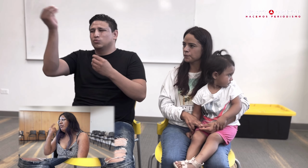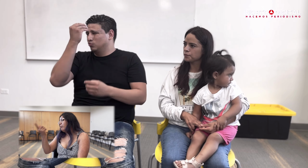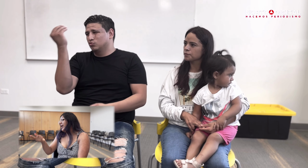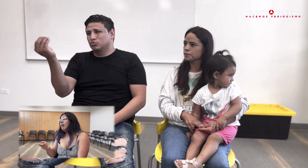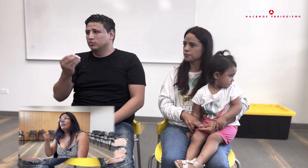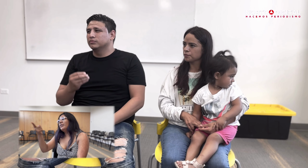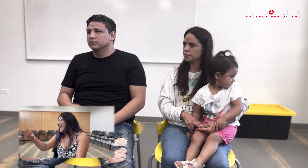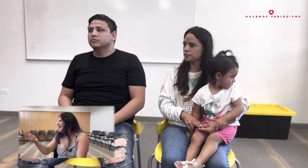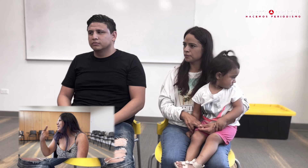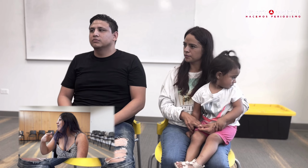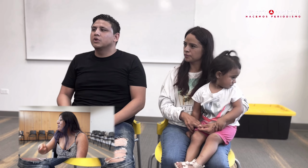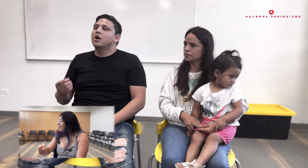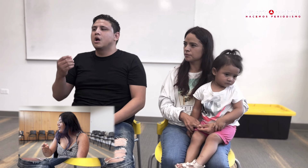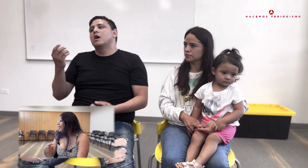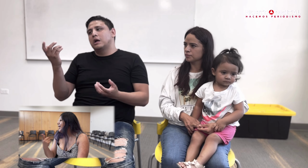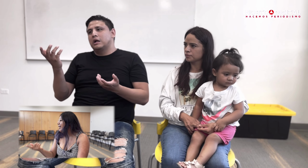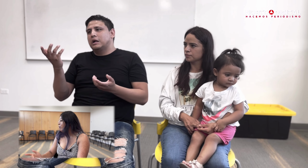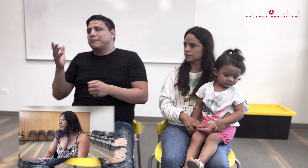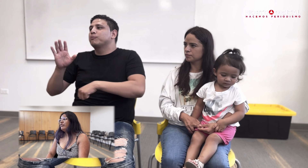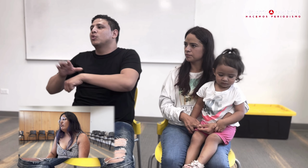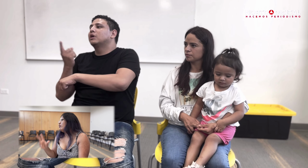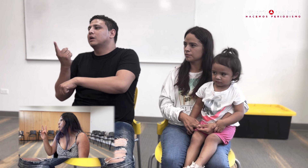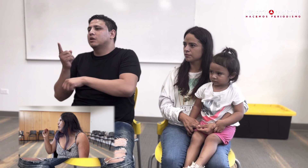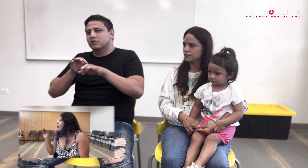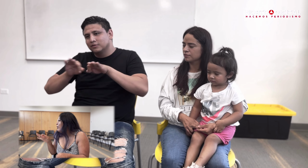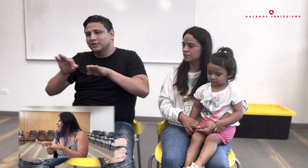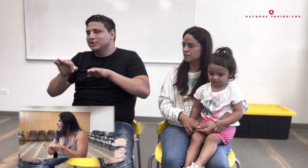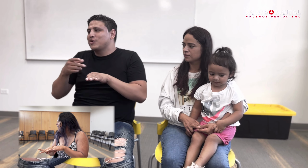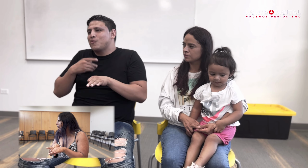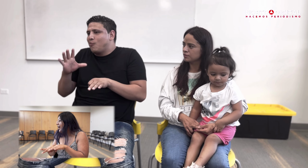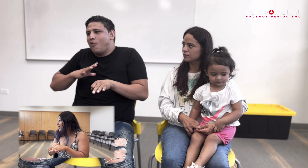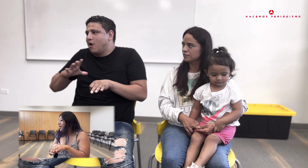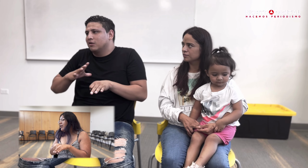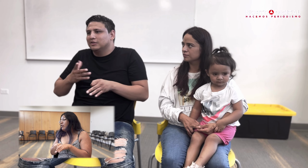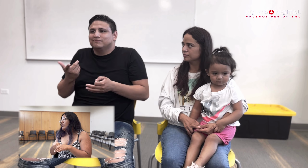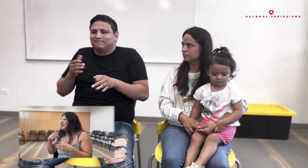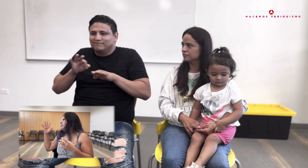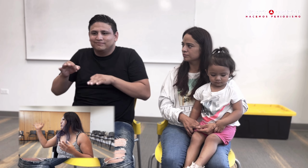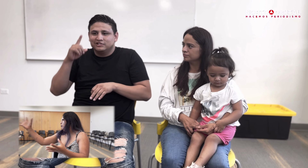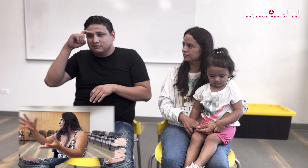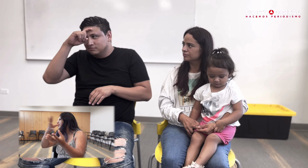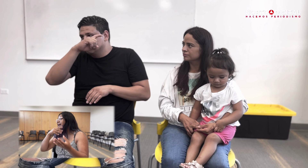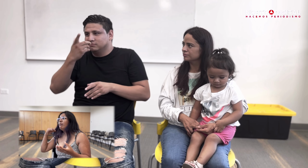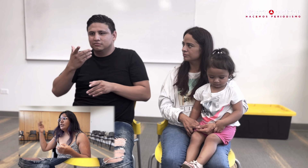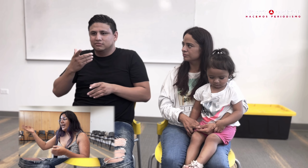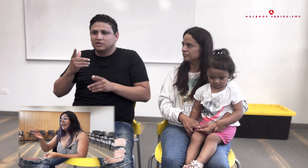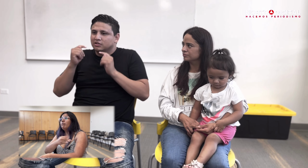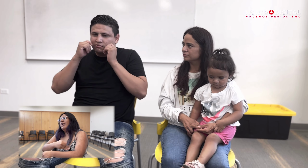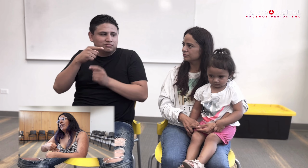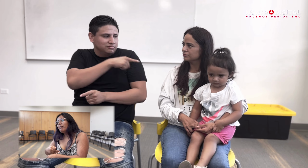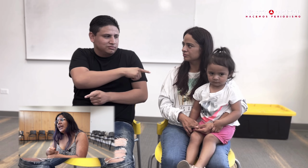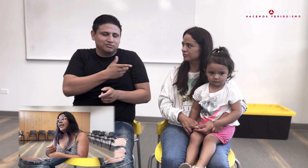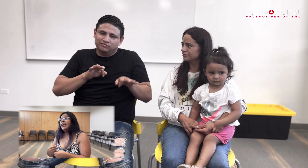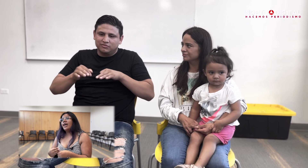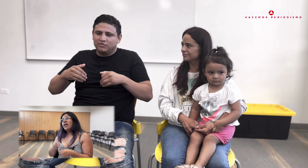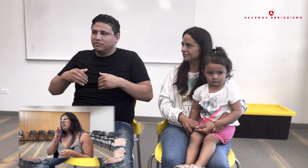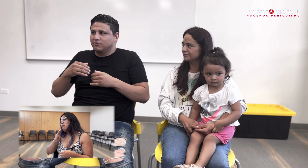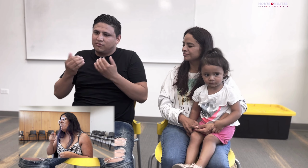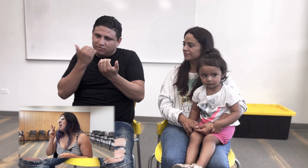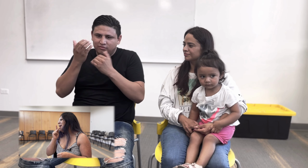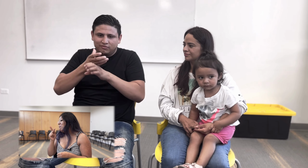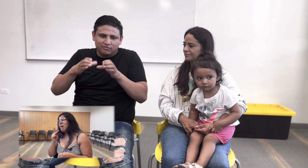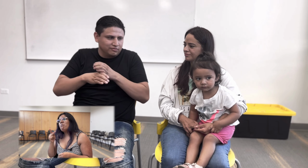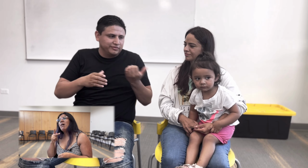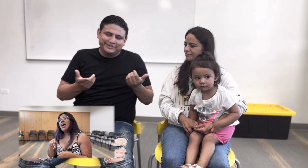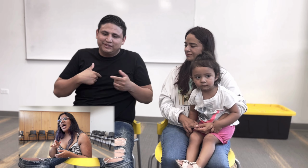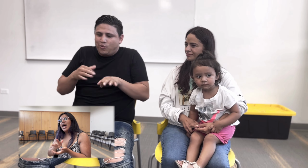Ok, entonces, por ejemplo, pues ella estaba al pendiente de él, entonces, pues no podían trabajar. Entonces, dice que mucha gente, pues la familia,